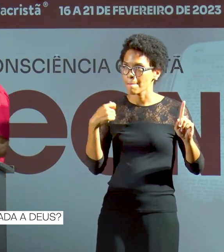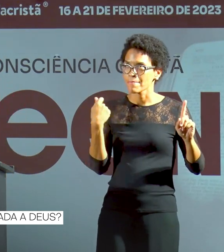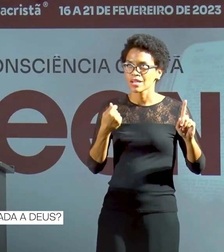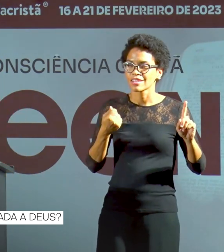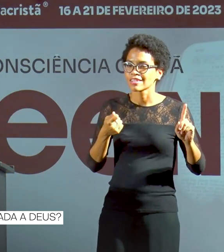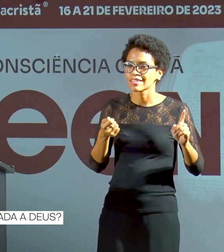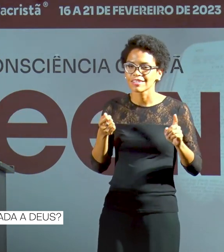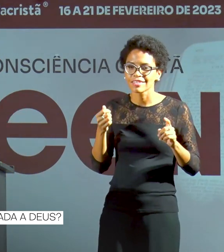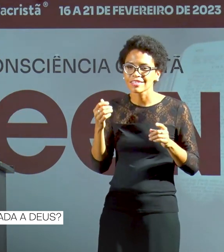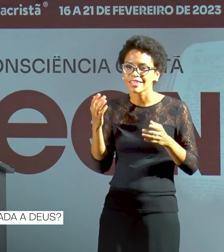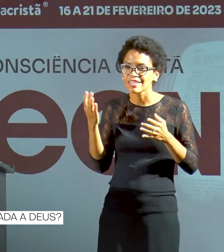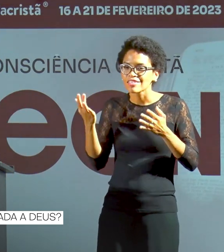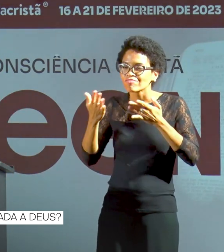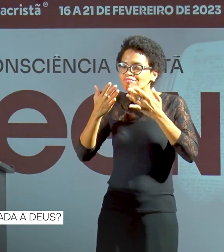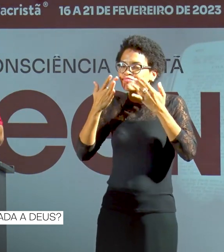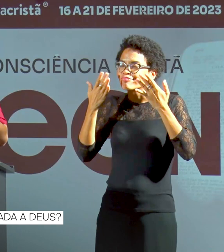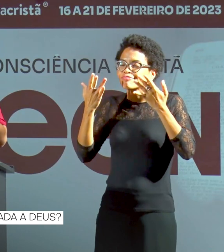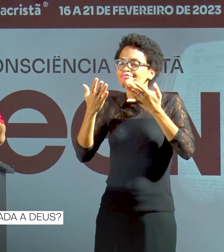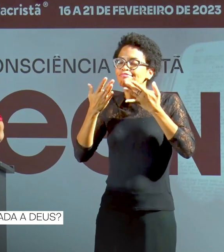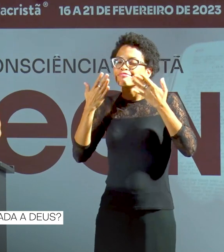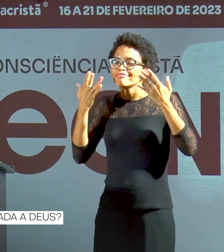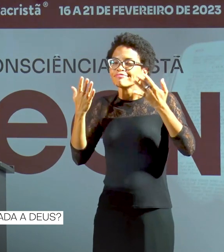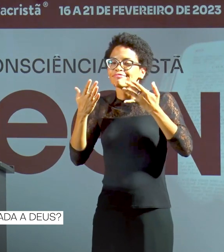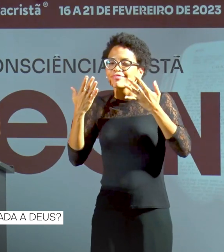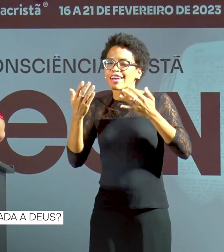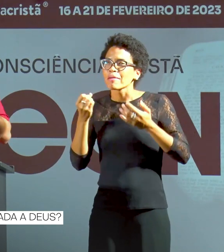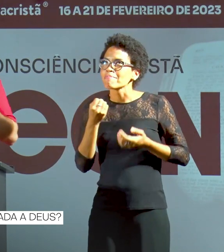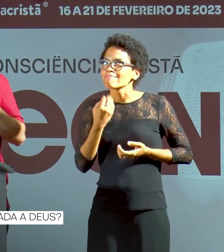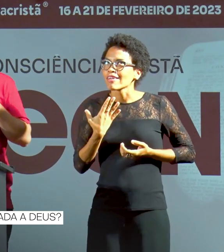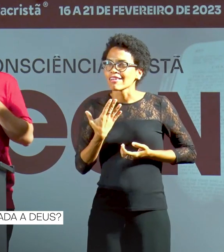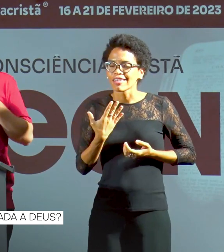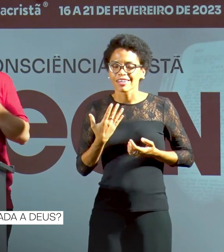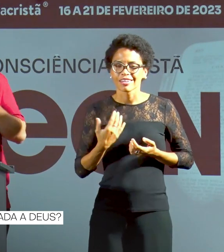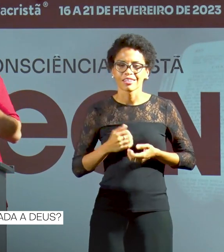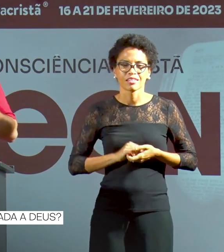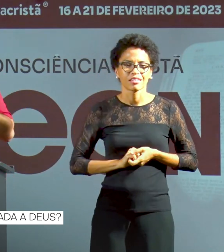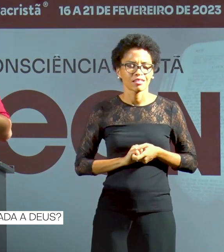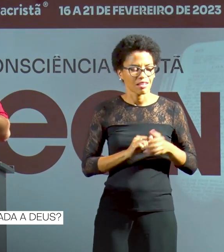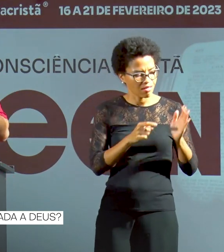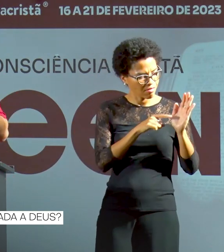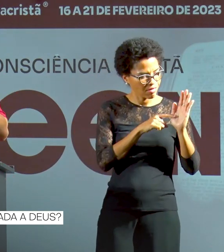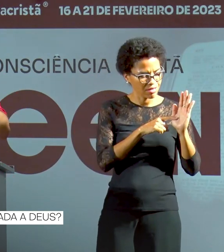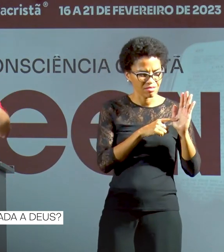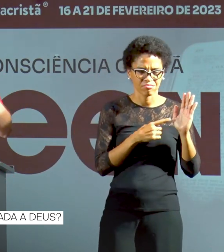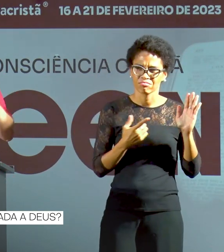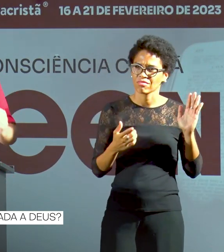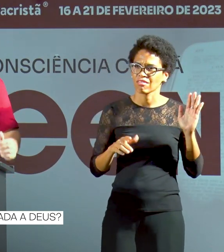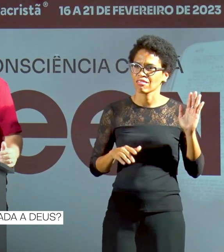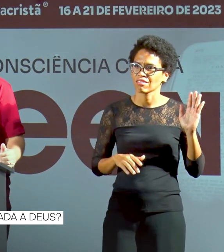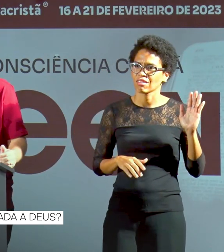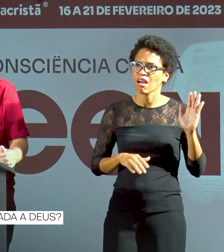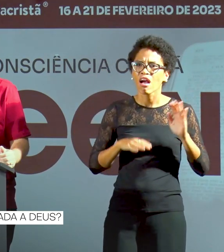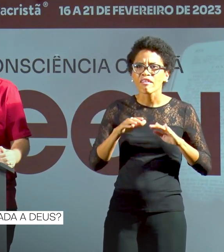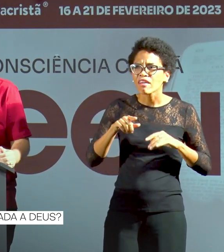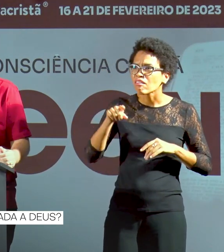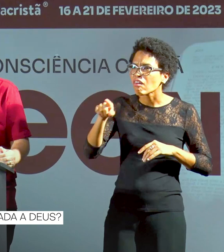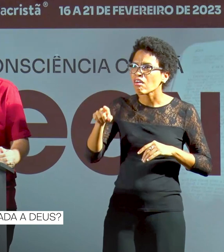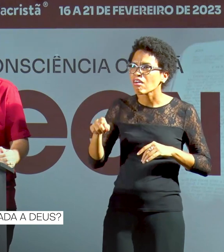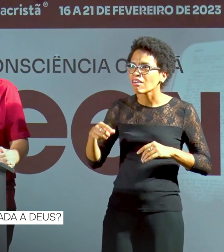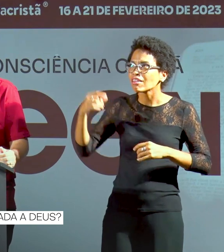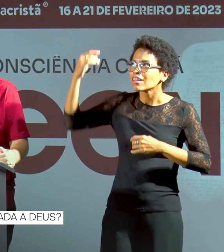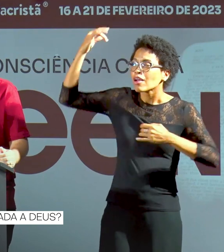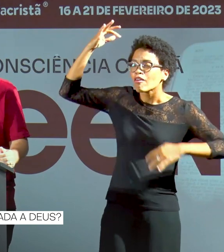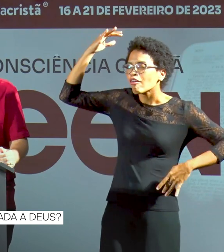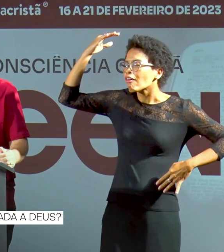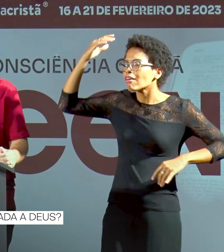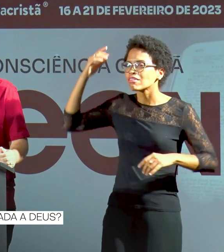como é bom a gente chegar com a menina cheirosa meu amigo Às vezes você nem toma banho